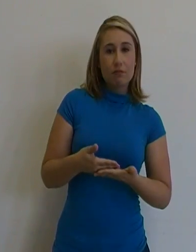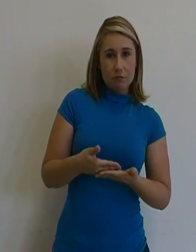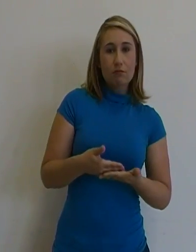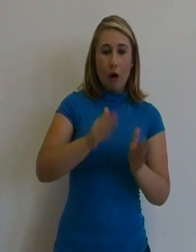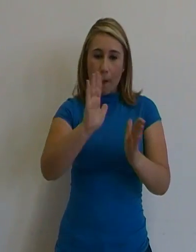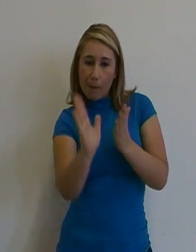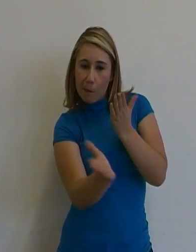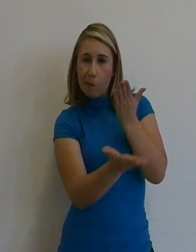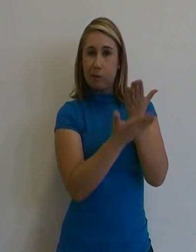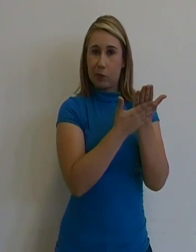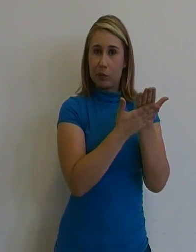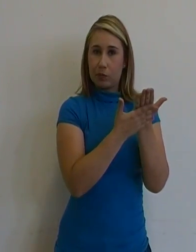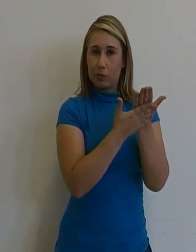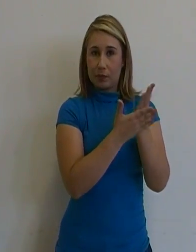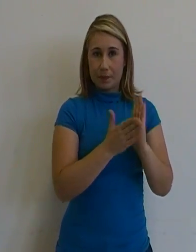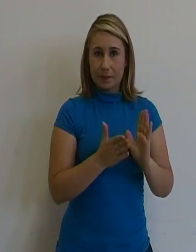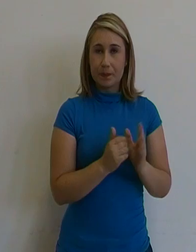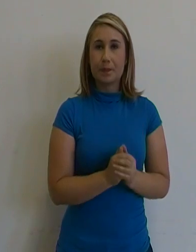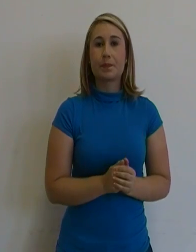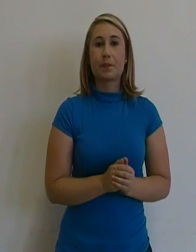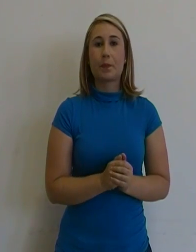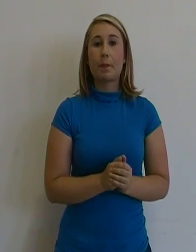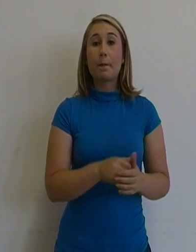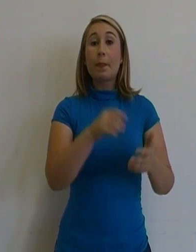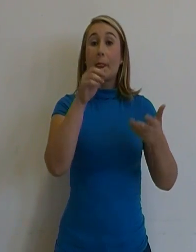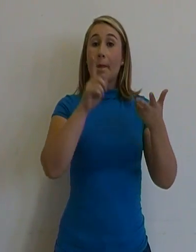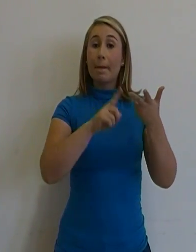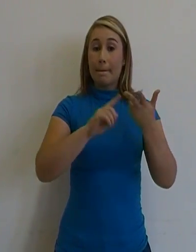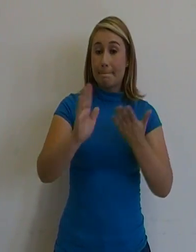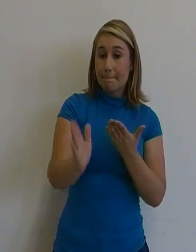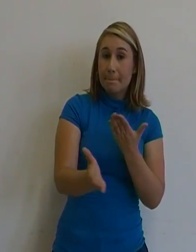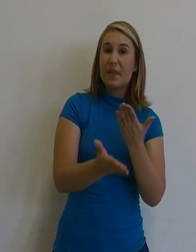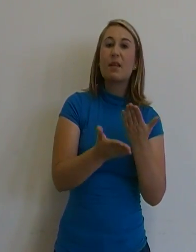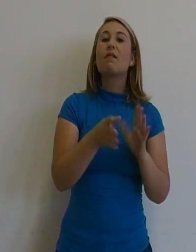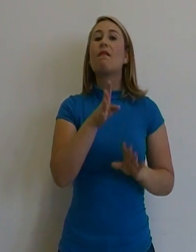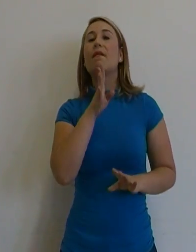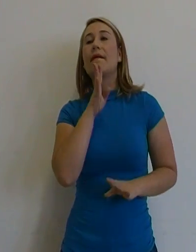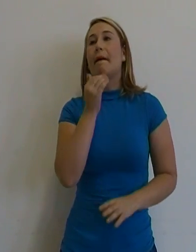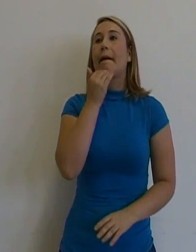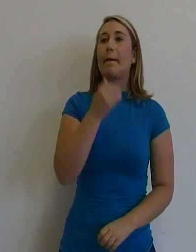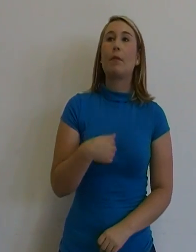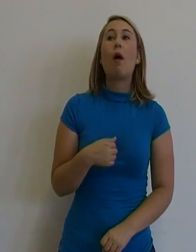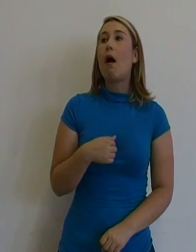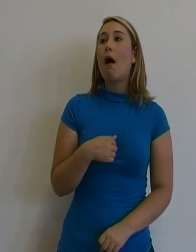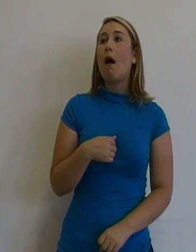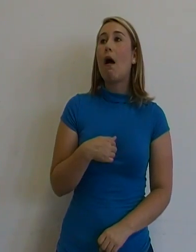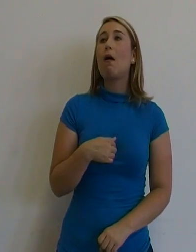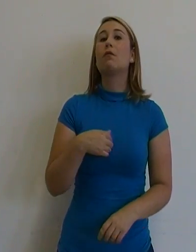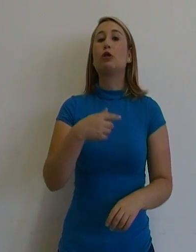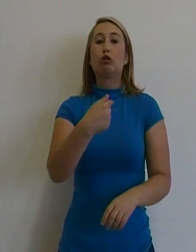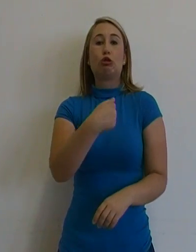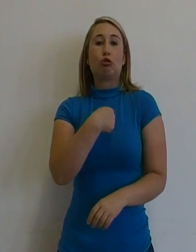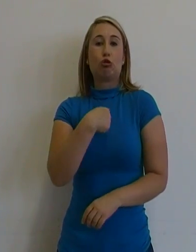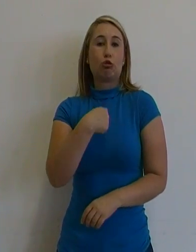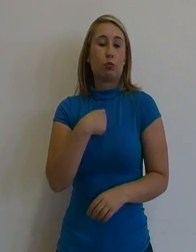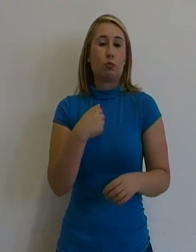con discapacidad. Si el acudiente no es el padre o la madre, deberá presentar un poder